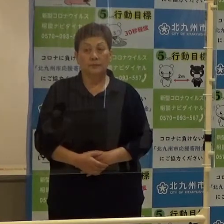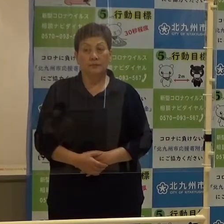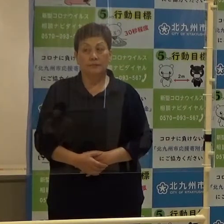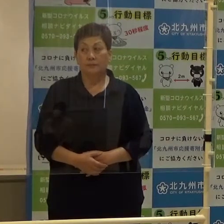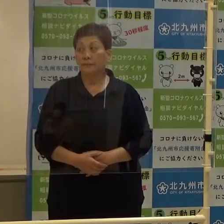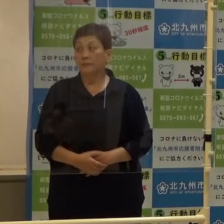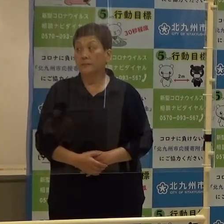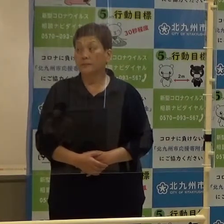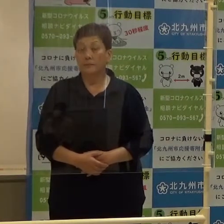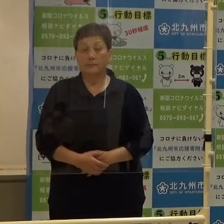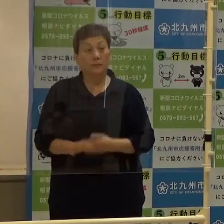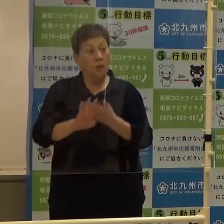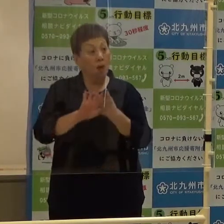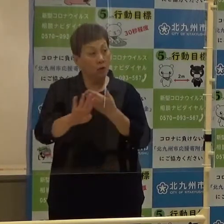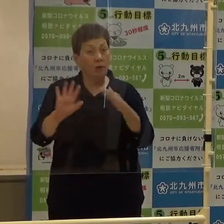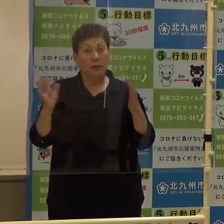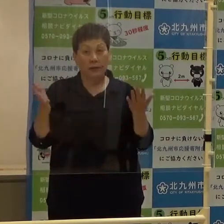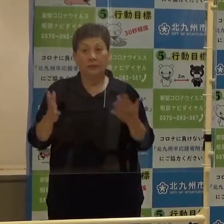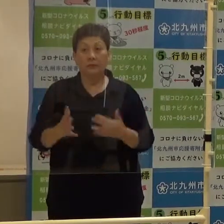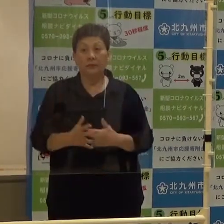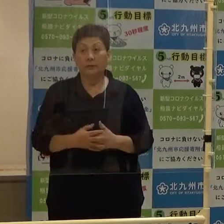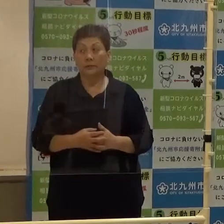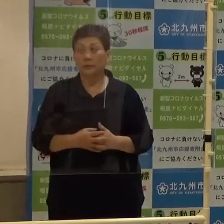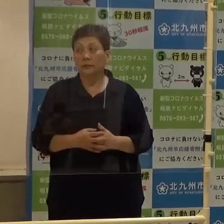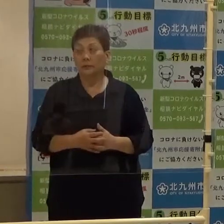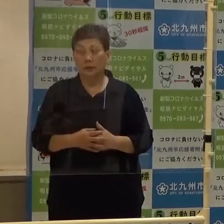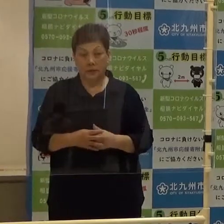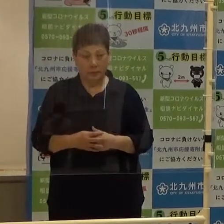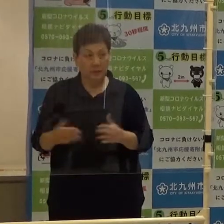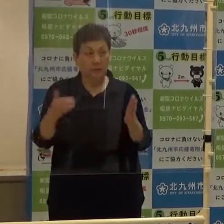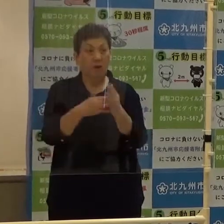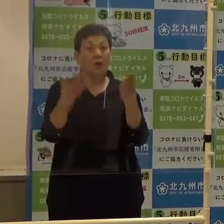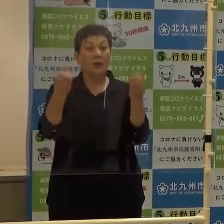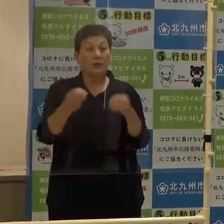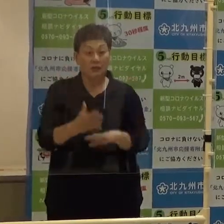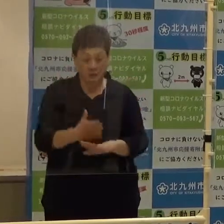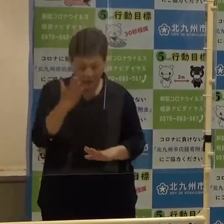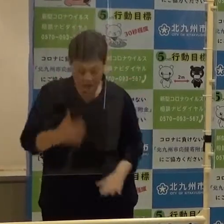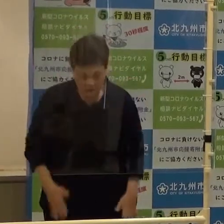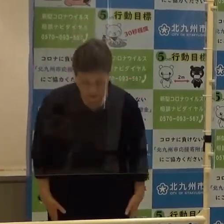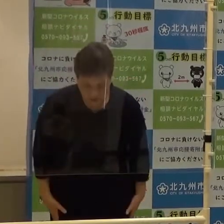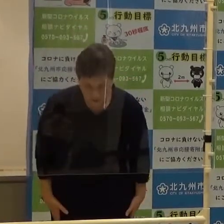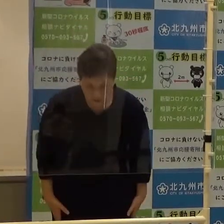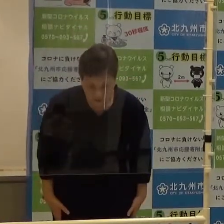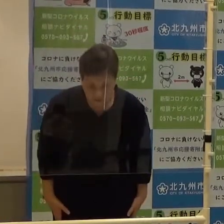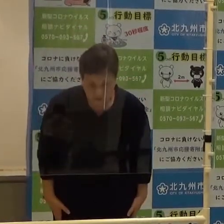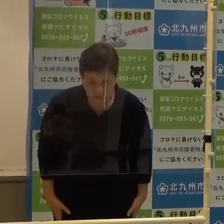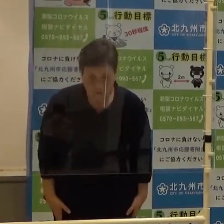この他よろしいでしょうか。では以上で終わります。 ありがとうございました。